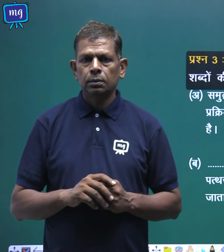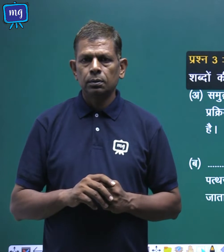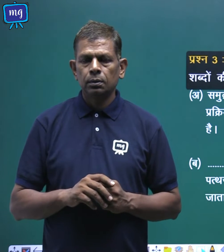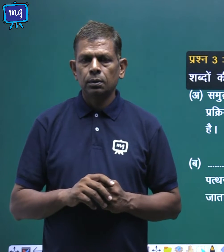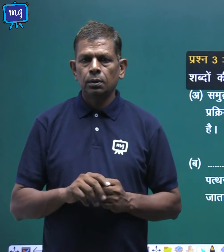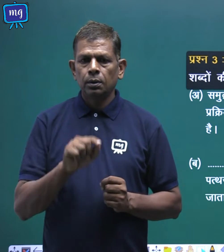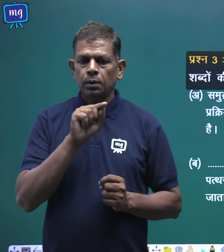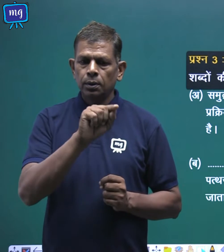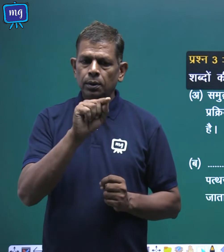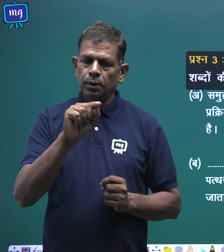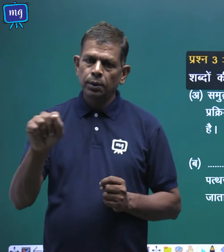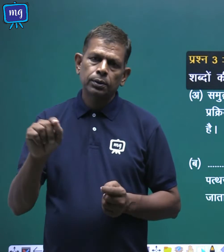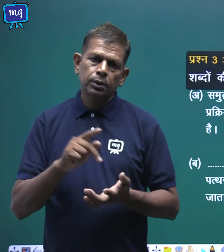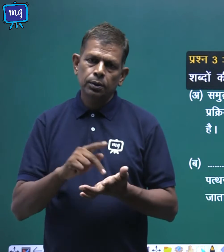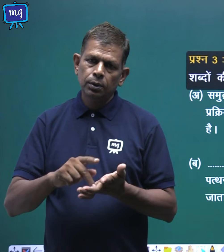रिक्त स्थानों को